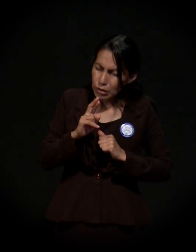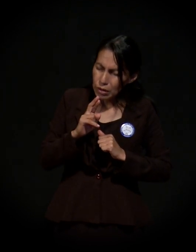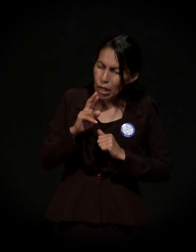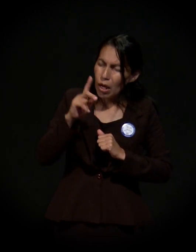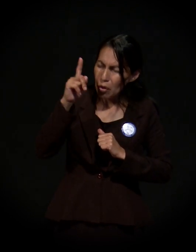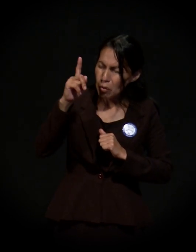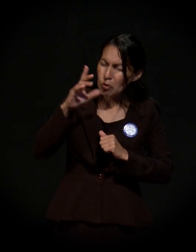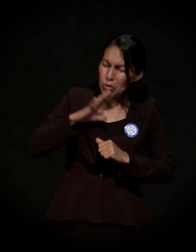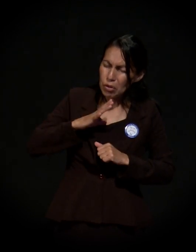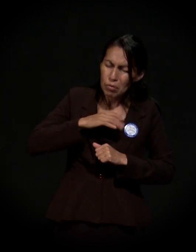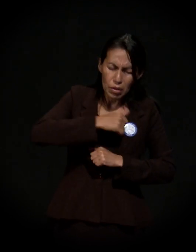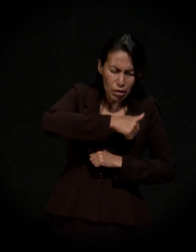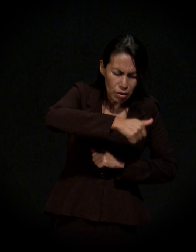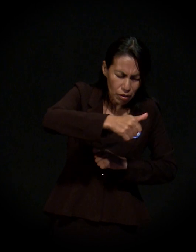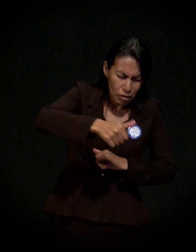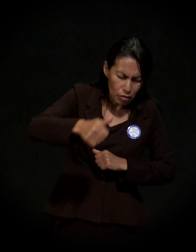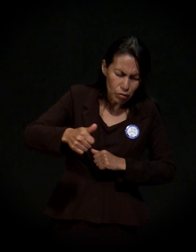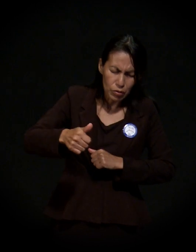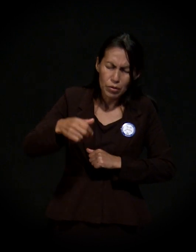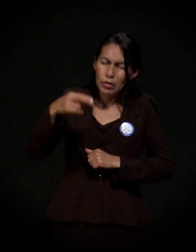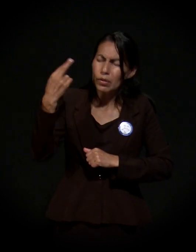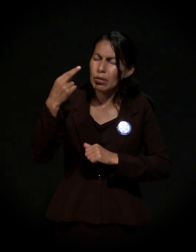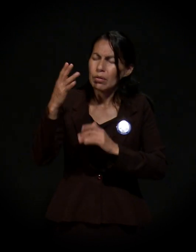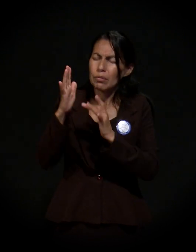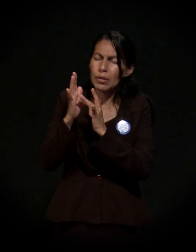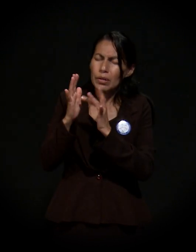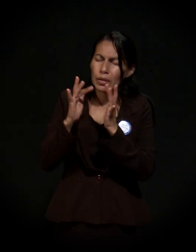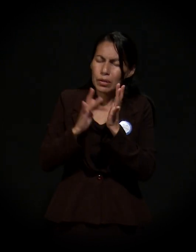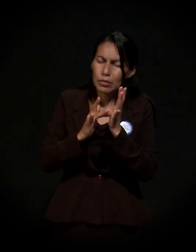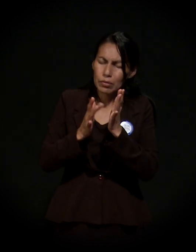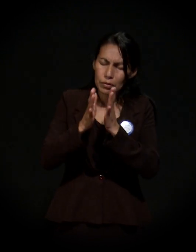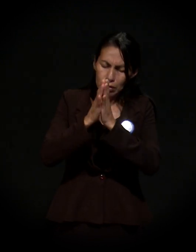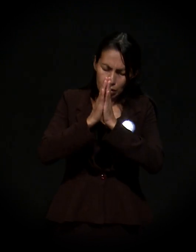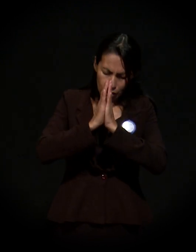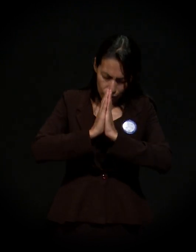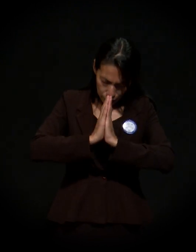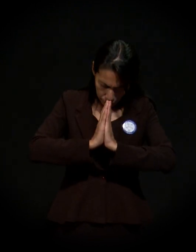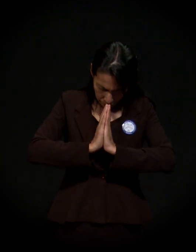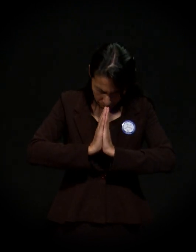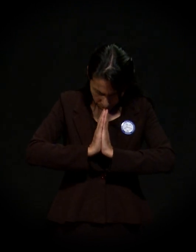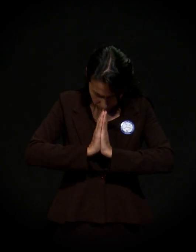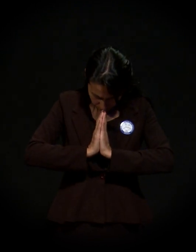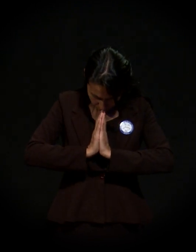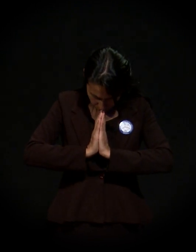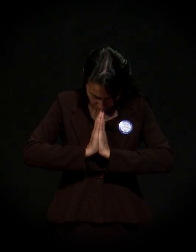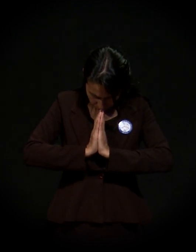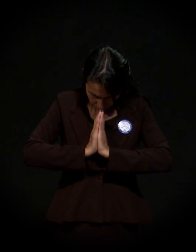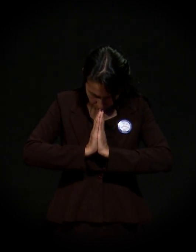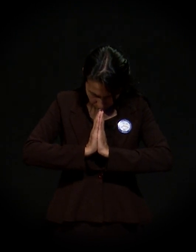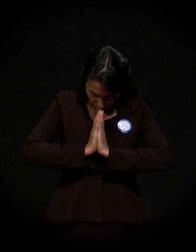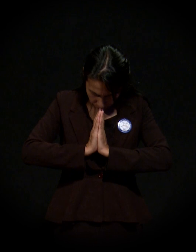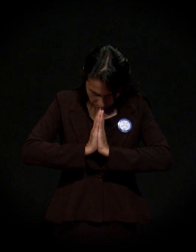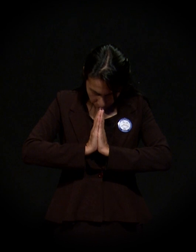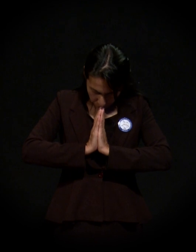para cada necesidad. Amén. En el nombre de Jesús. Amén. Amén.